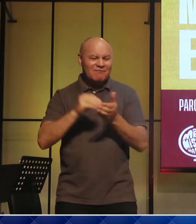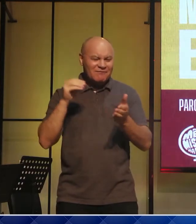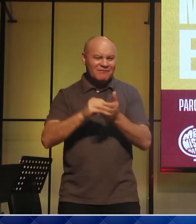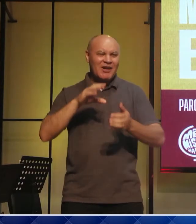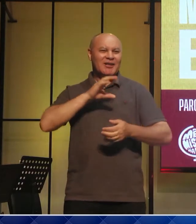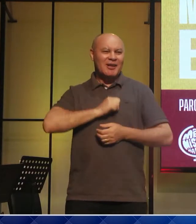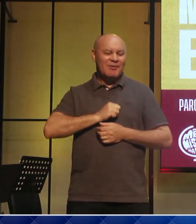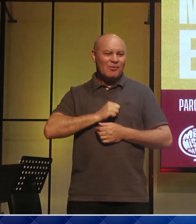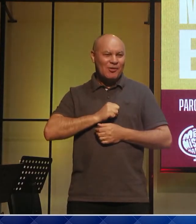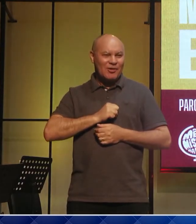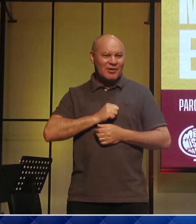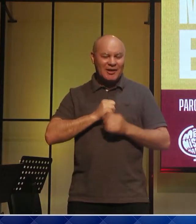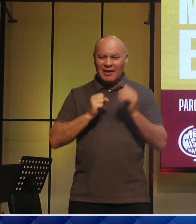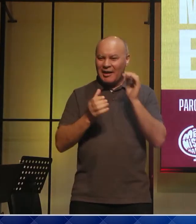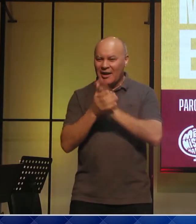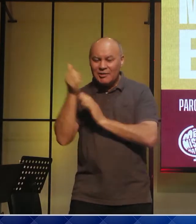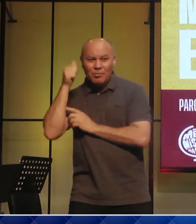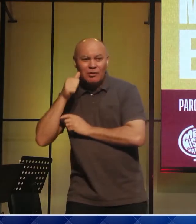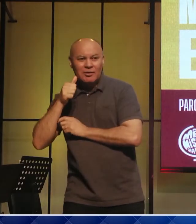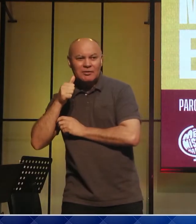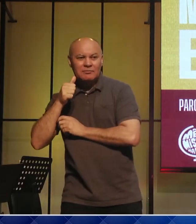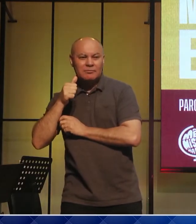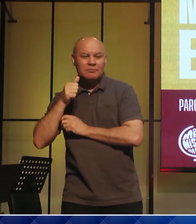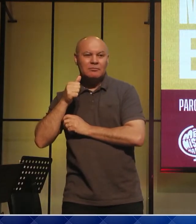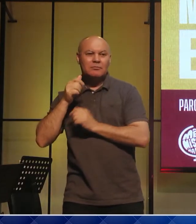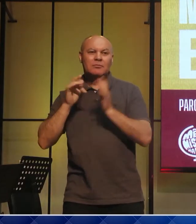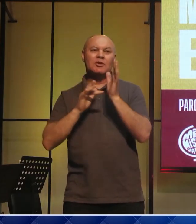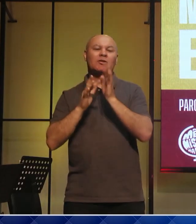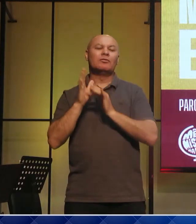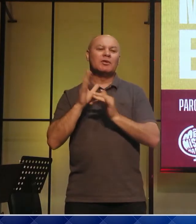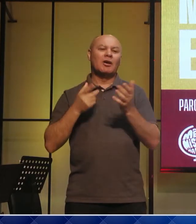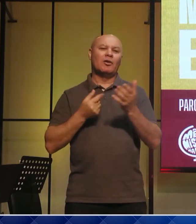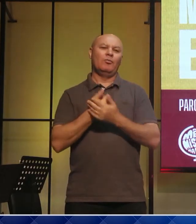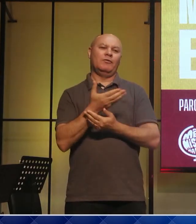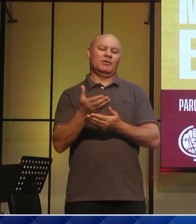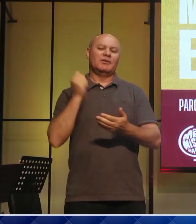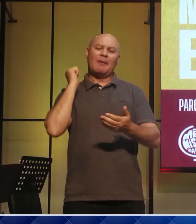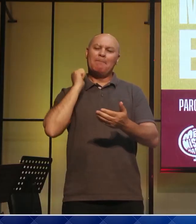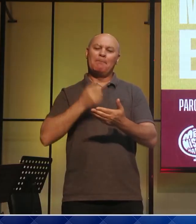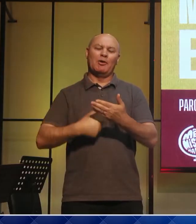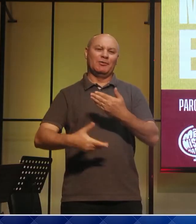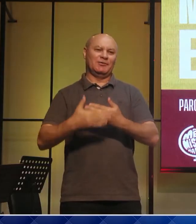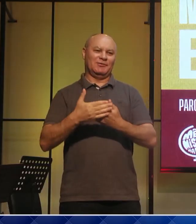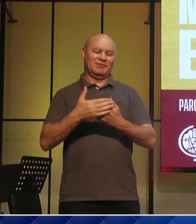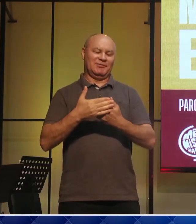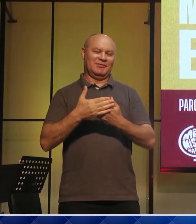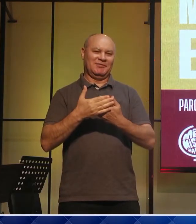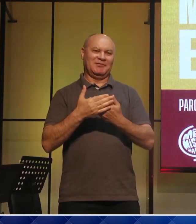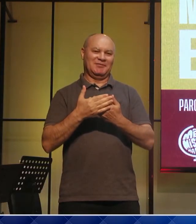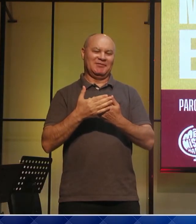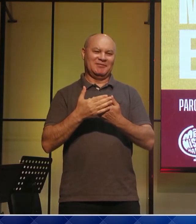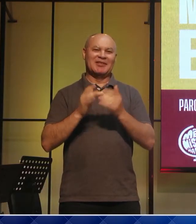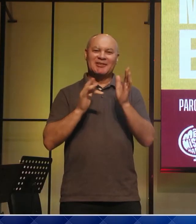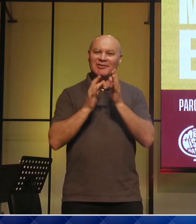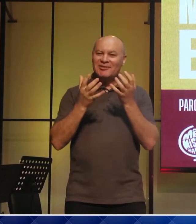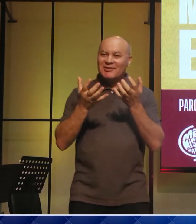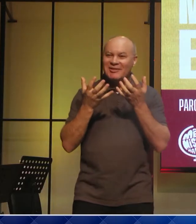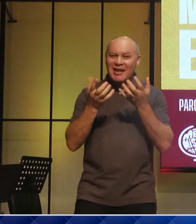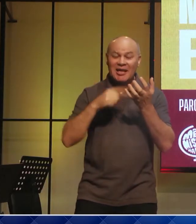ela tão bem, Jesus já pagou. Mas Jesus quer que isso se torne realidade na minha